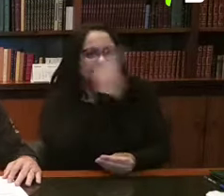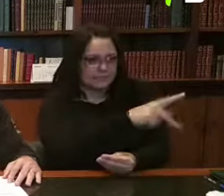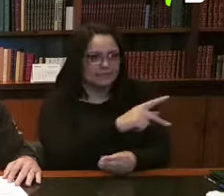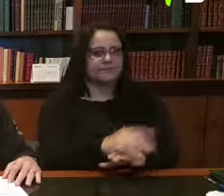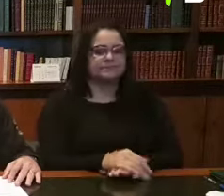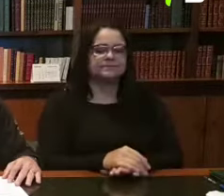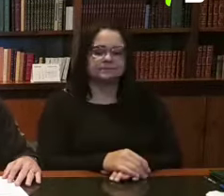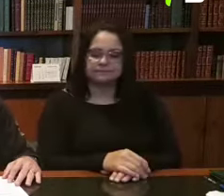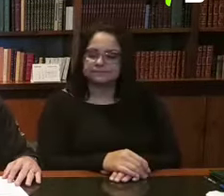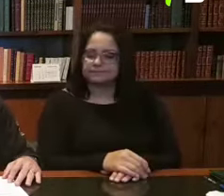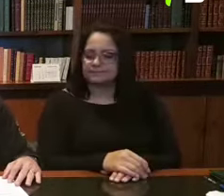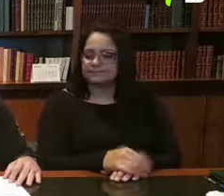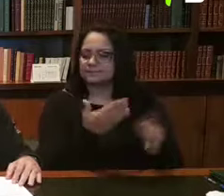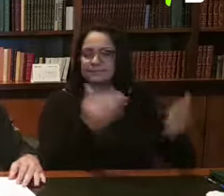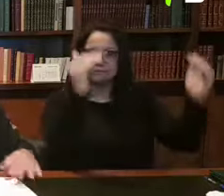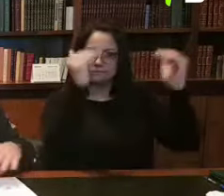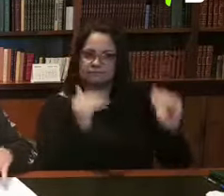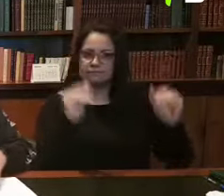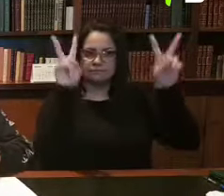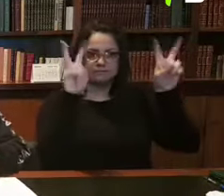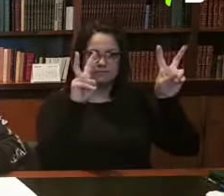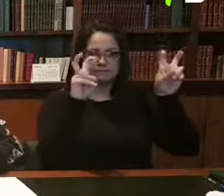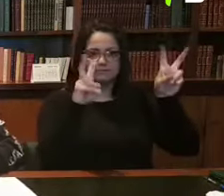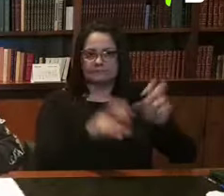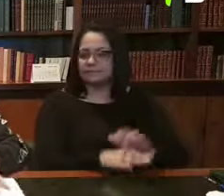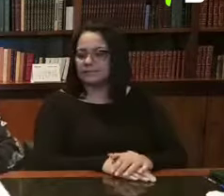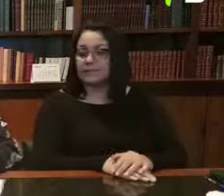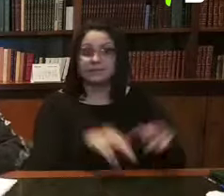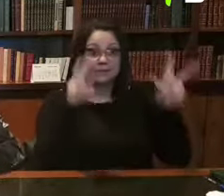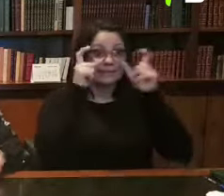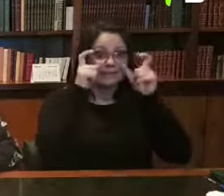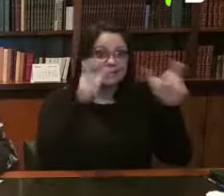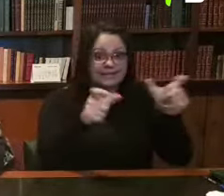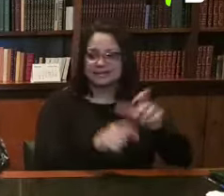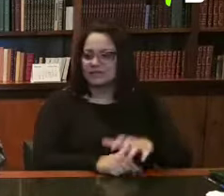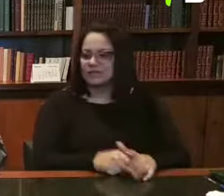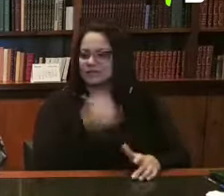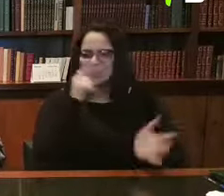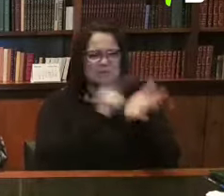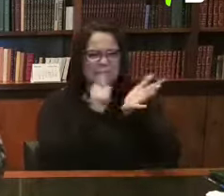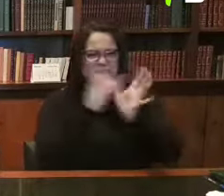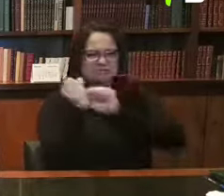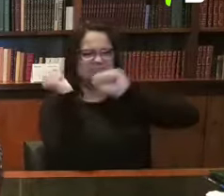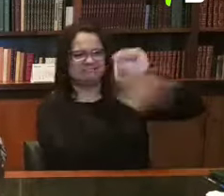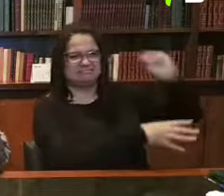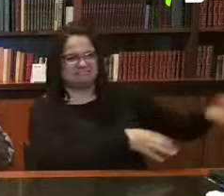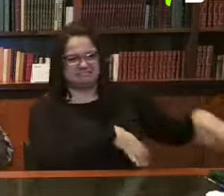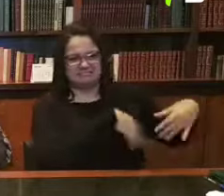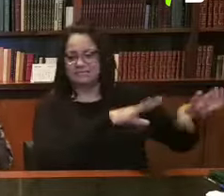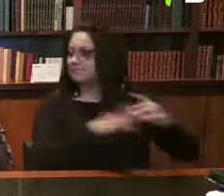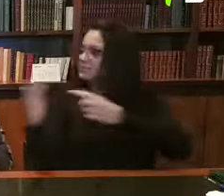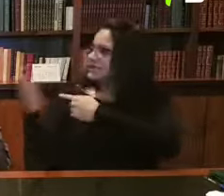ok vamos agora entrar aqui na talvez lá nas portas mais interessante aqui eu vou levar o papel fora quem